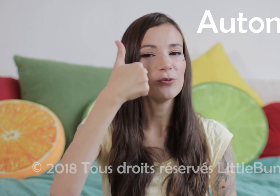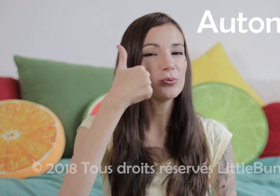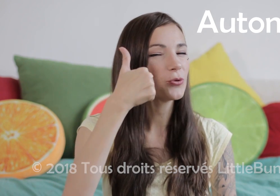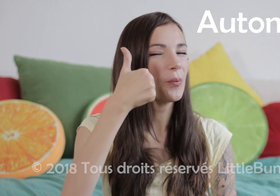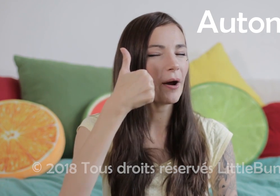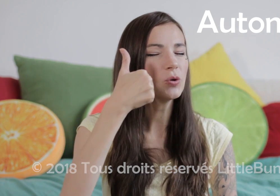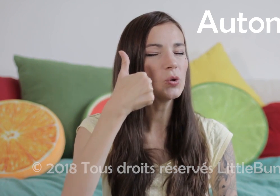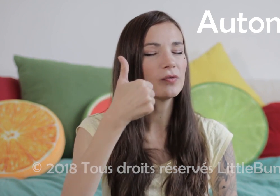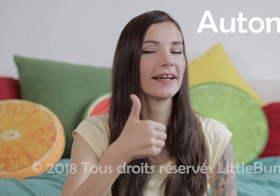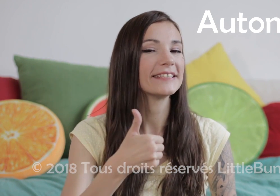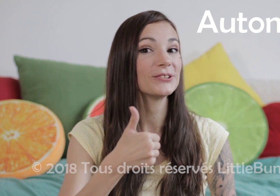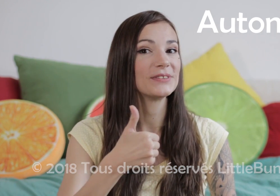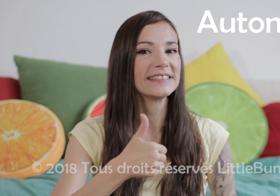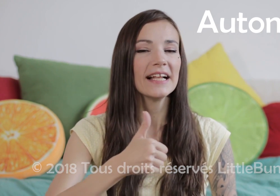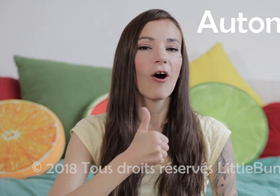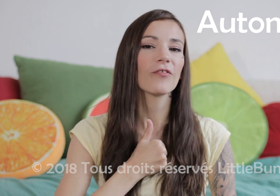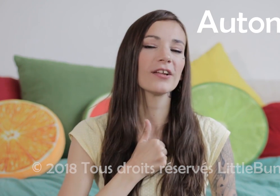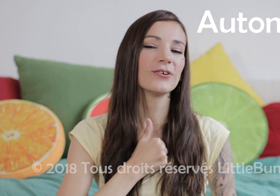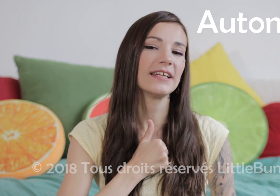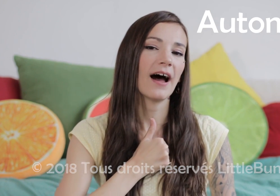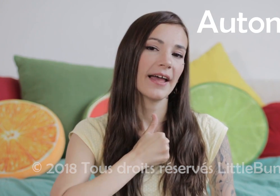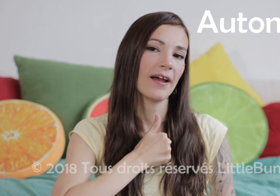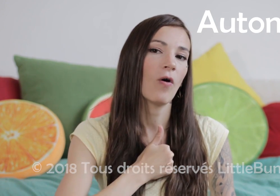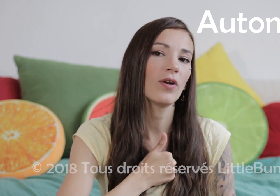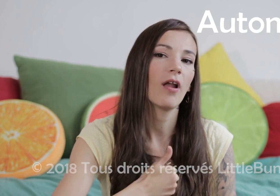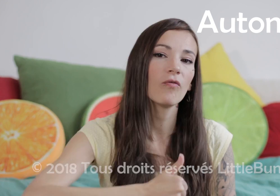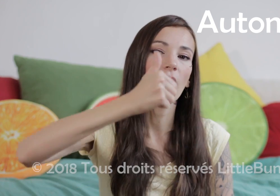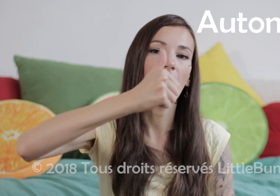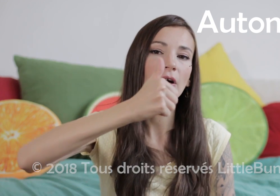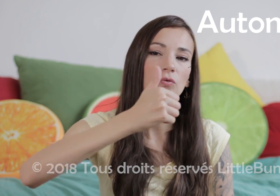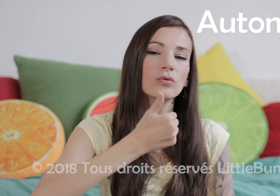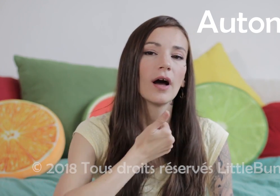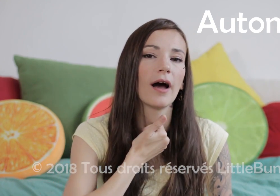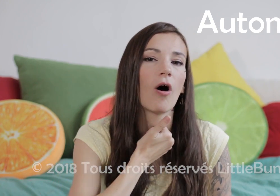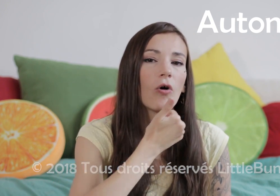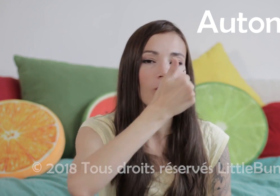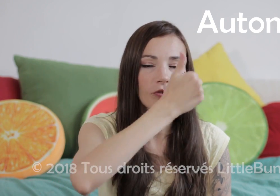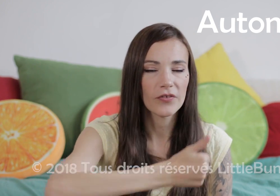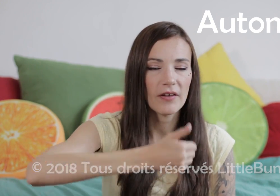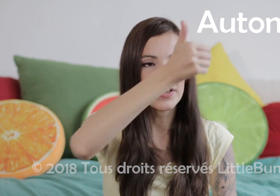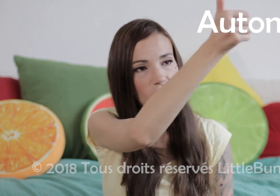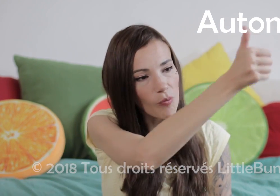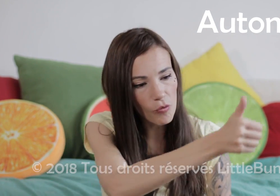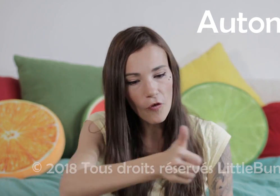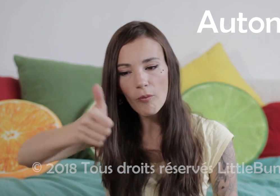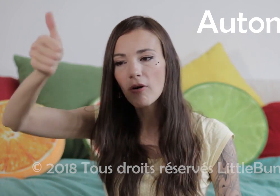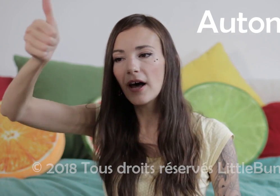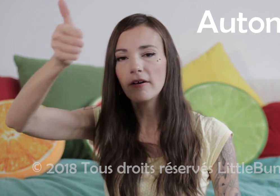pouce super, voilà c'est celui-ci. On vient le coller là et on l'envoie un coup en remontant. Ça fait ce mouvement-là, vous